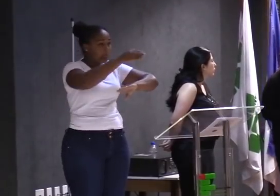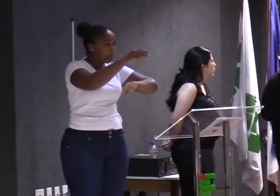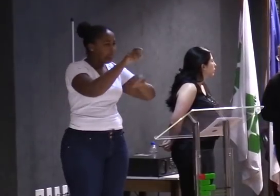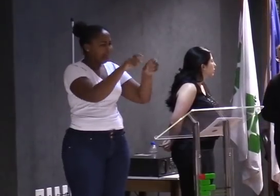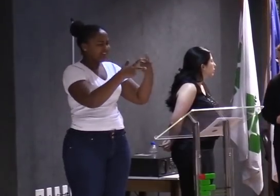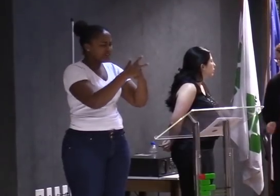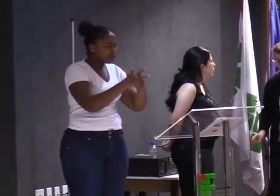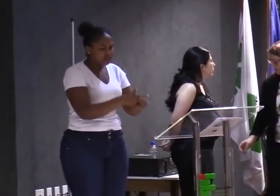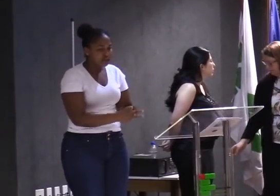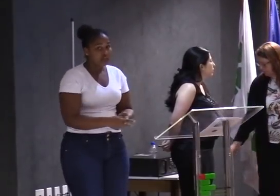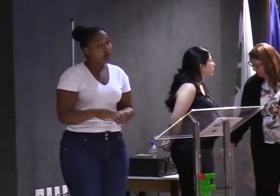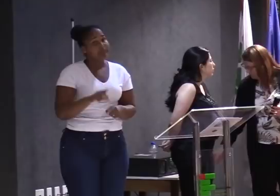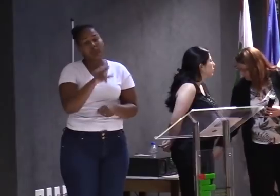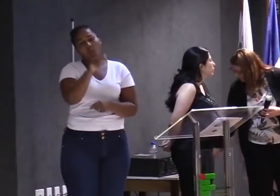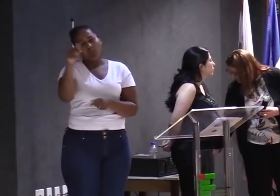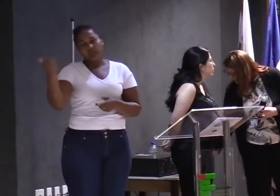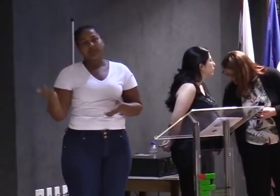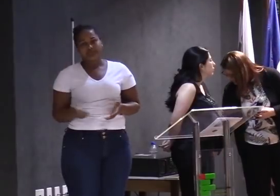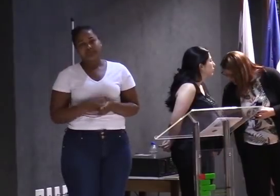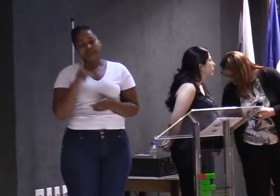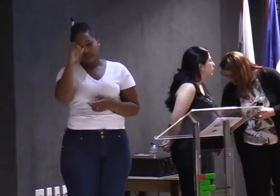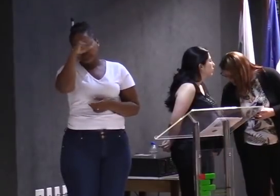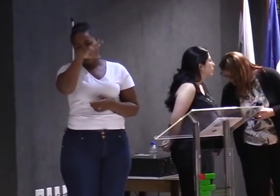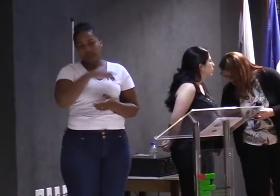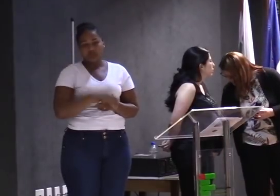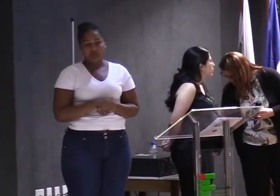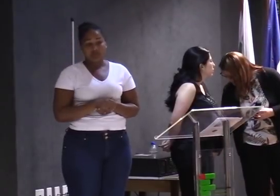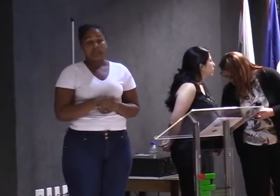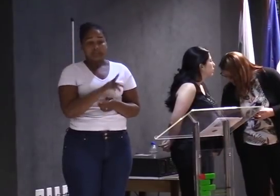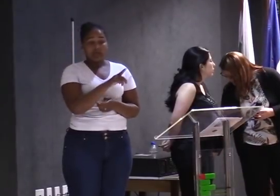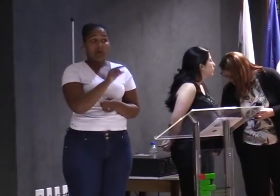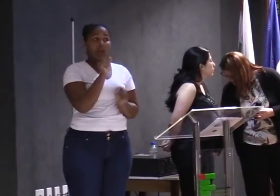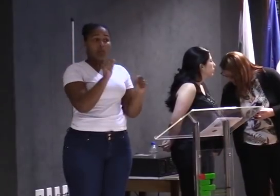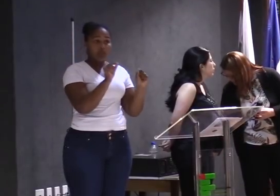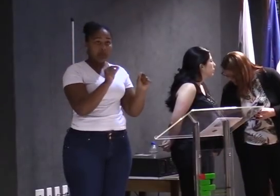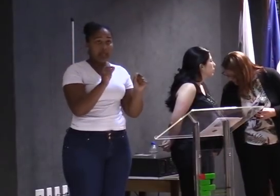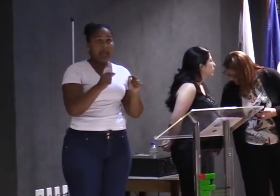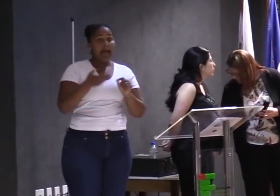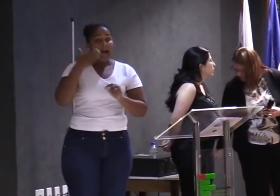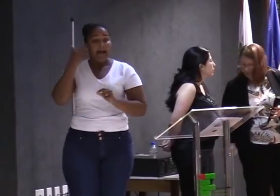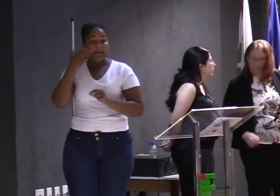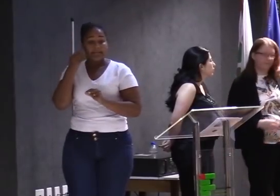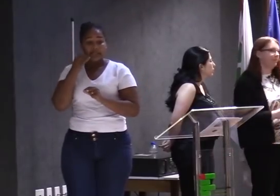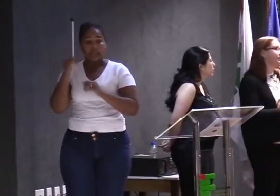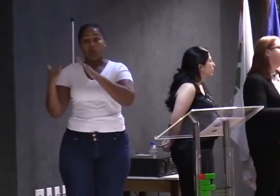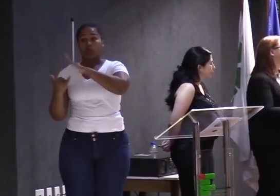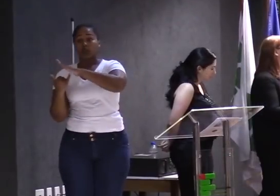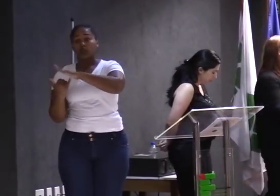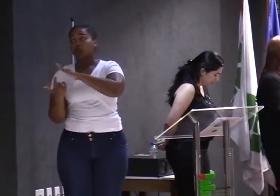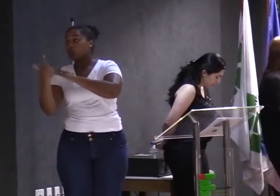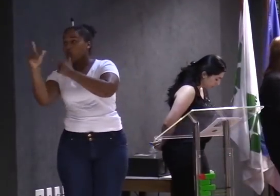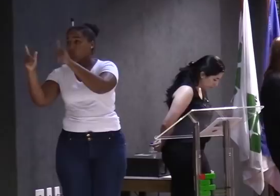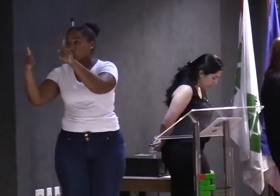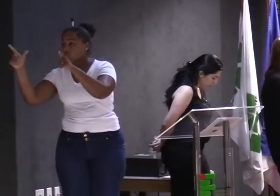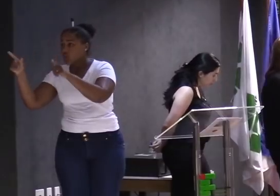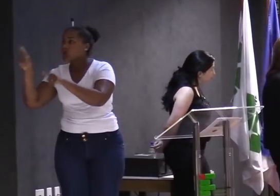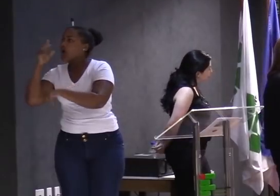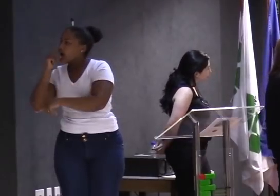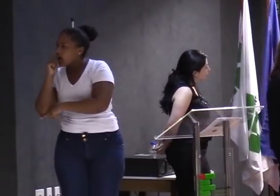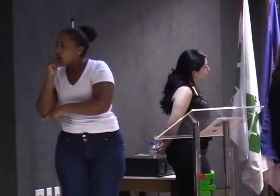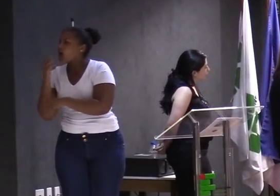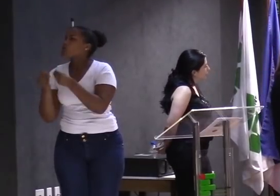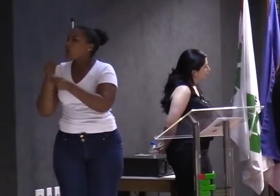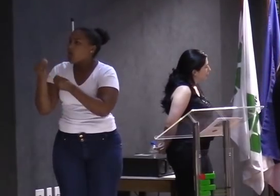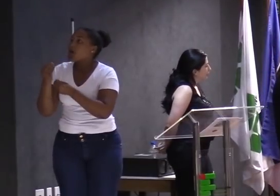de máquinas velhas de outros campos, né, para poder eles terem essa opção. E a gente fazia essas aulas no meio do corredor,